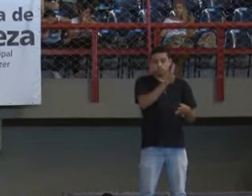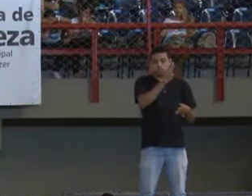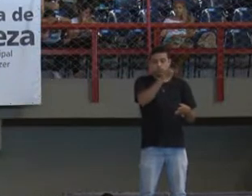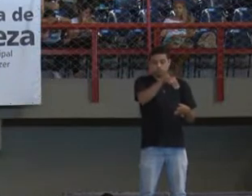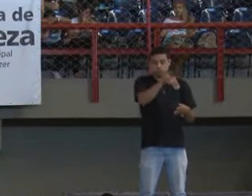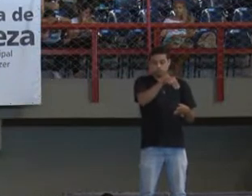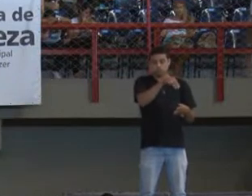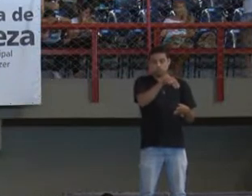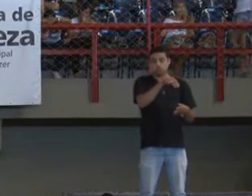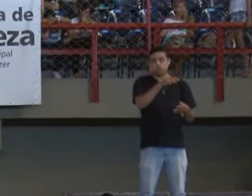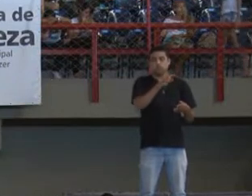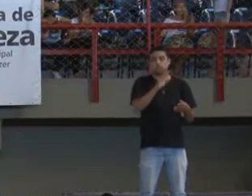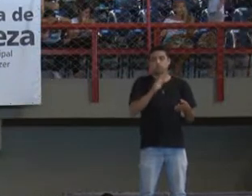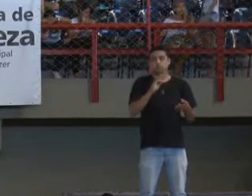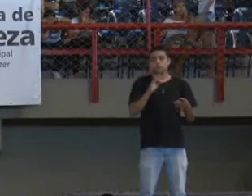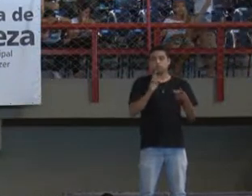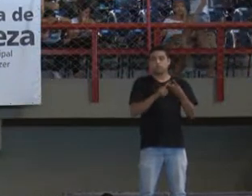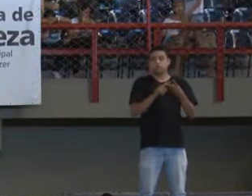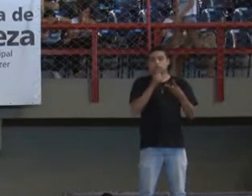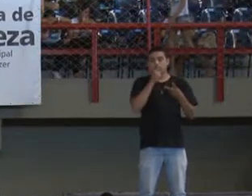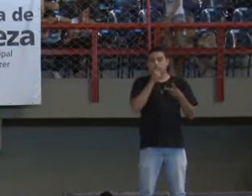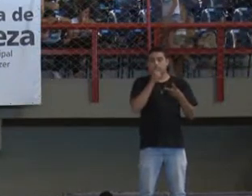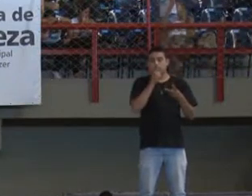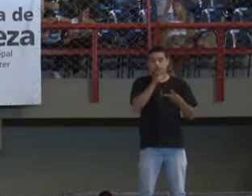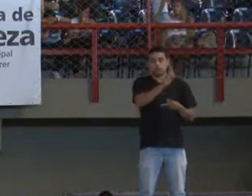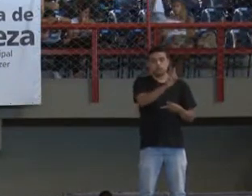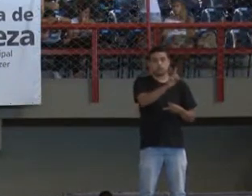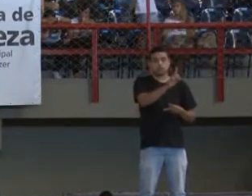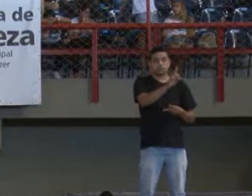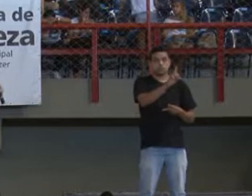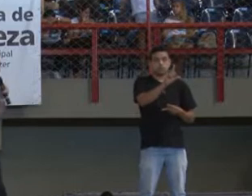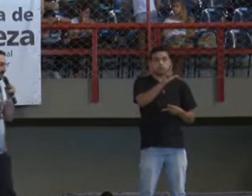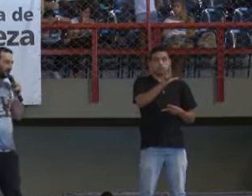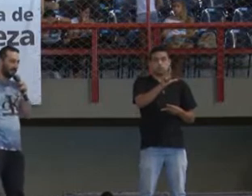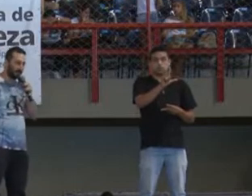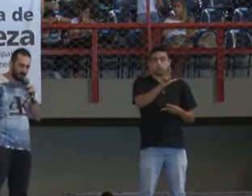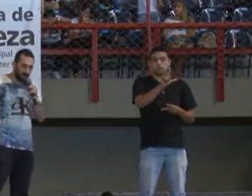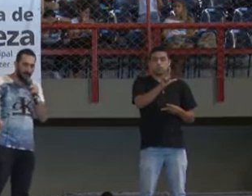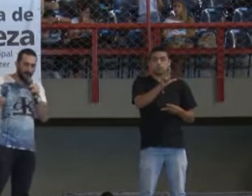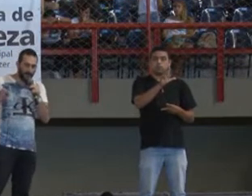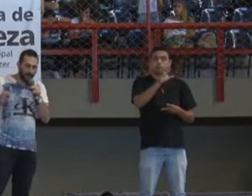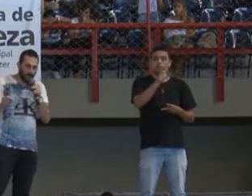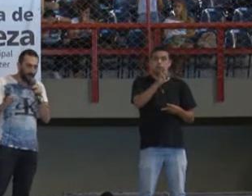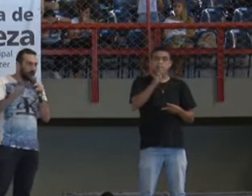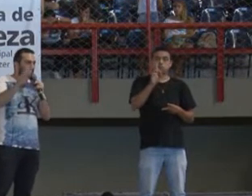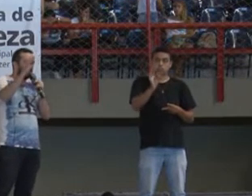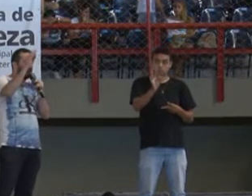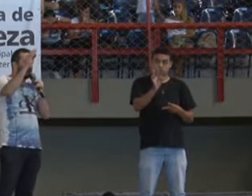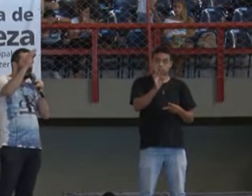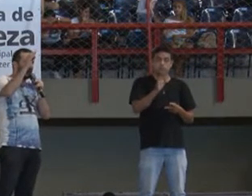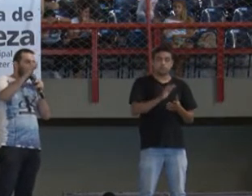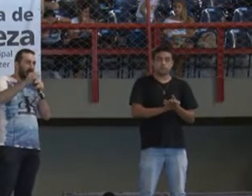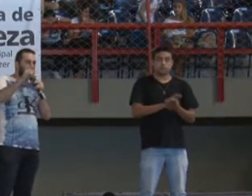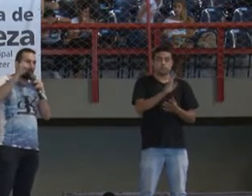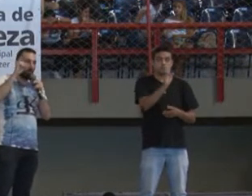H-U-M, B-O-L dt, repetindo,